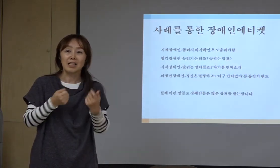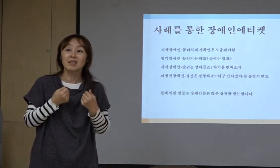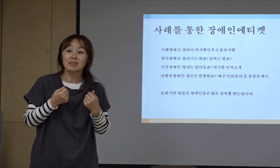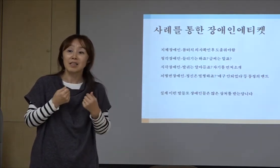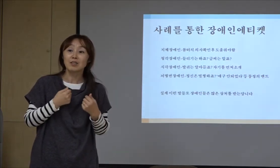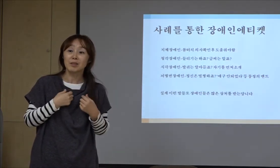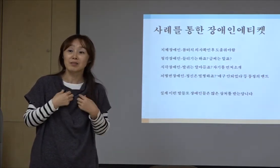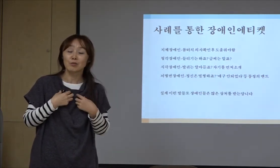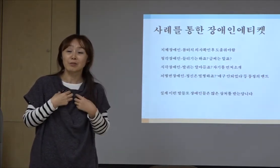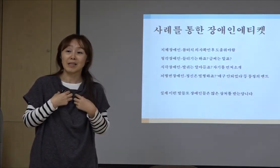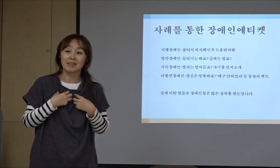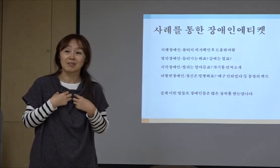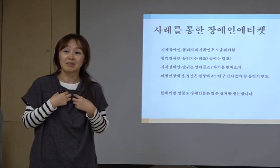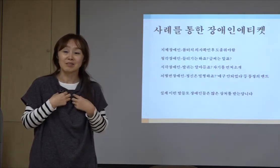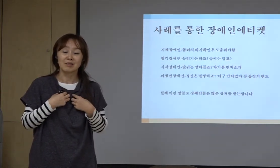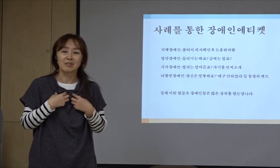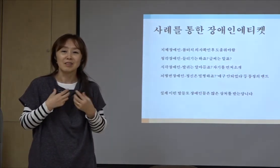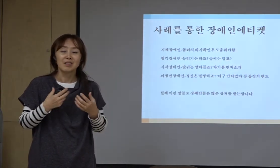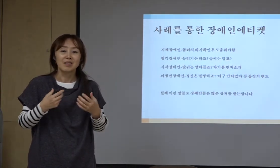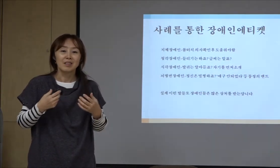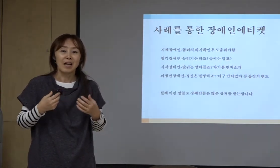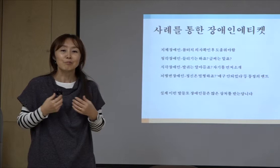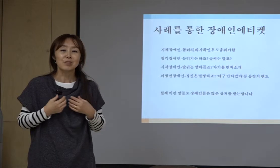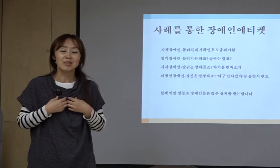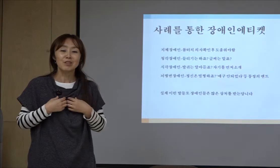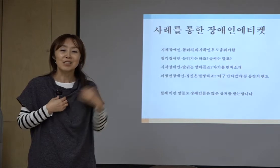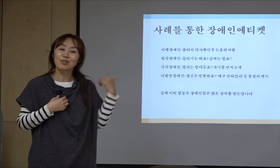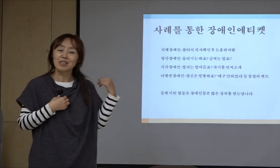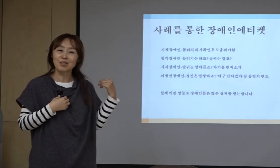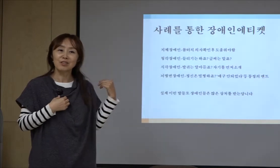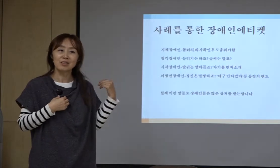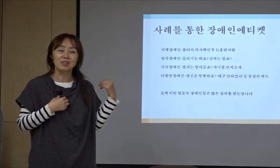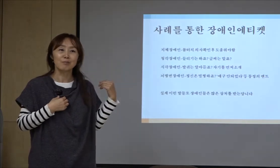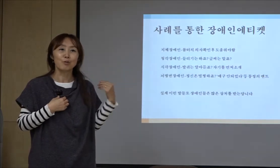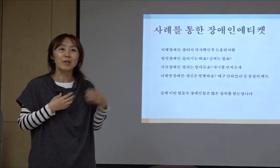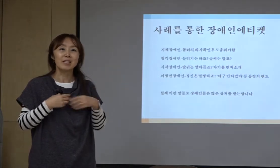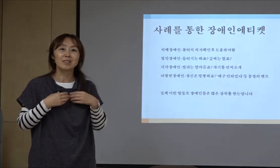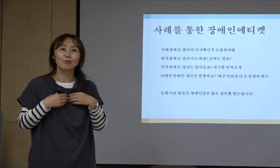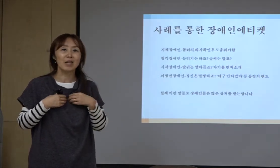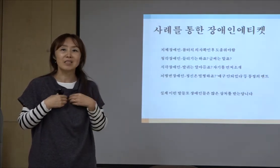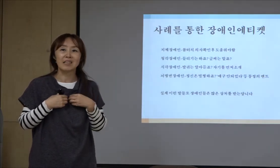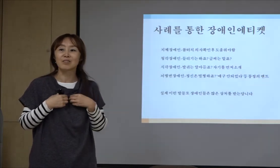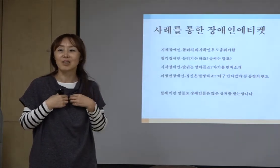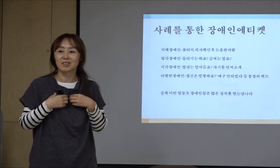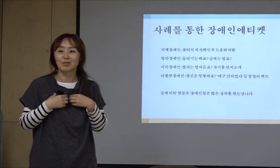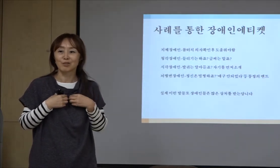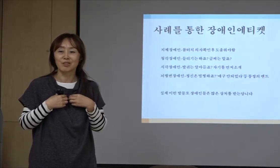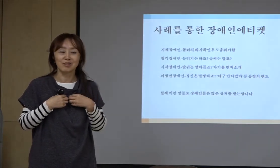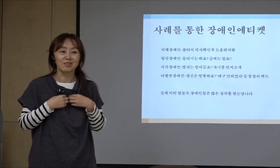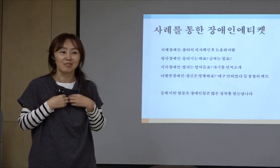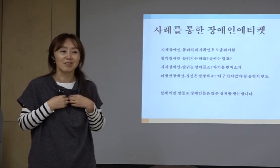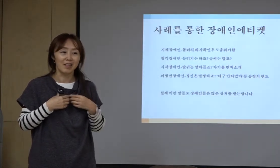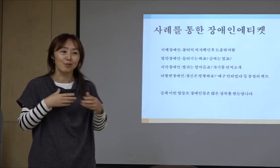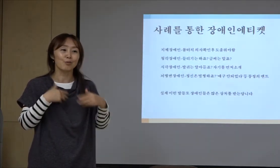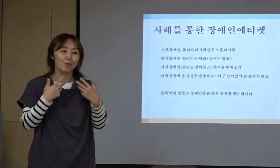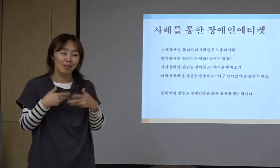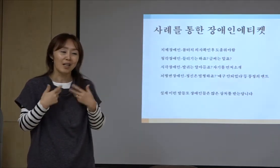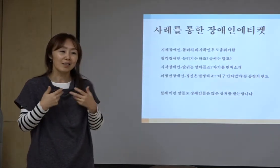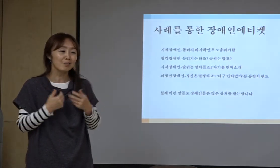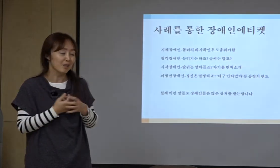장애인들 상처받는 경우들이 많아요. 이런 상처는 몸에 익숙하지 않은 것 같더라고요. 계속 할 때마다